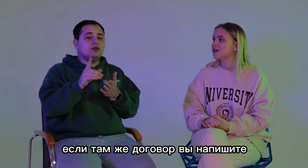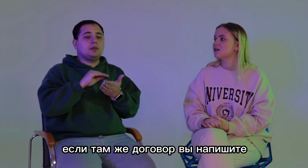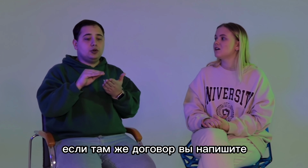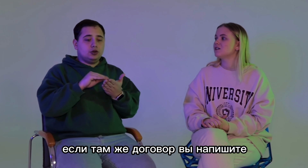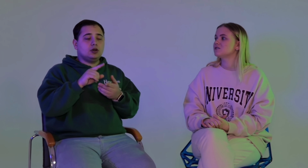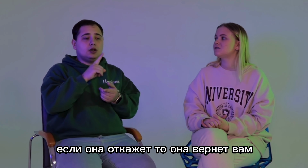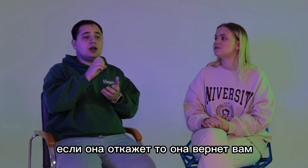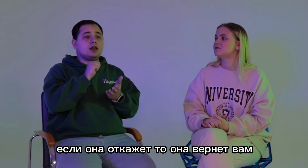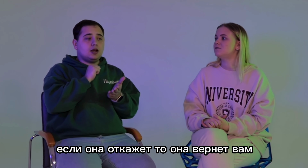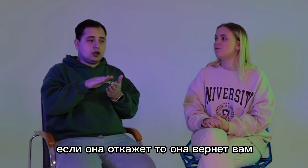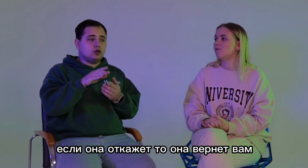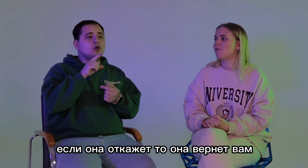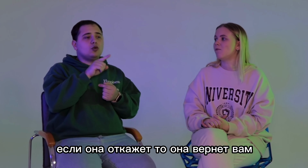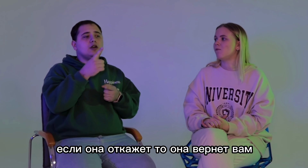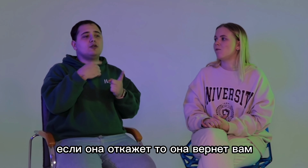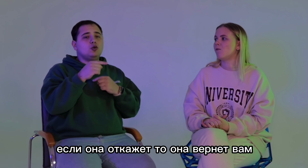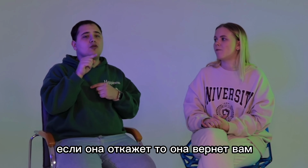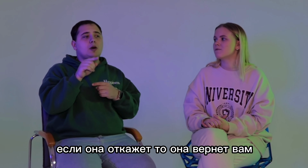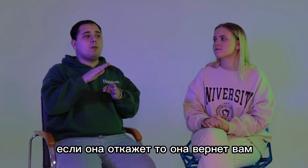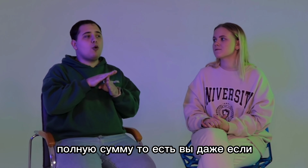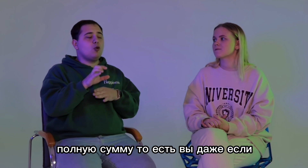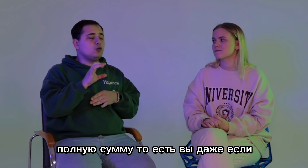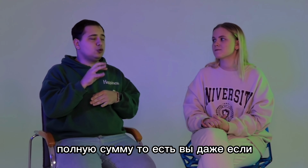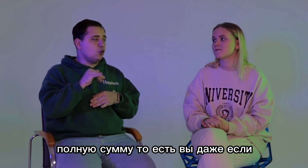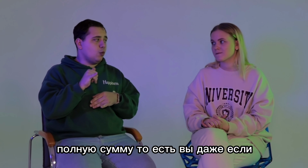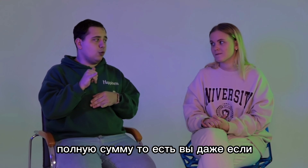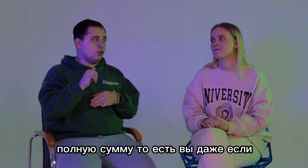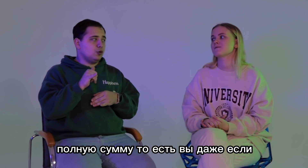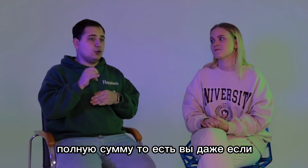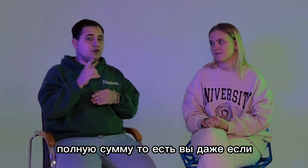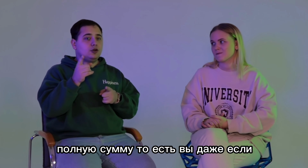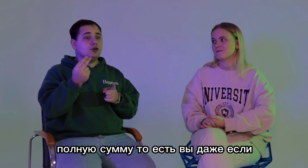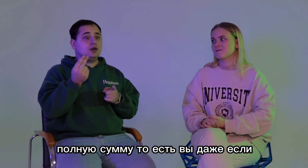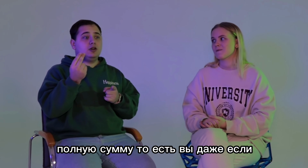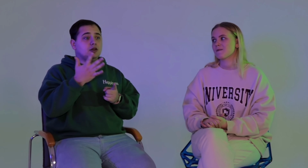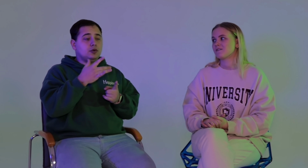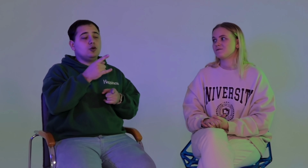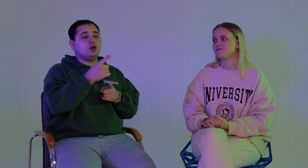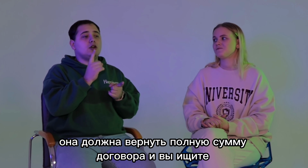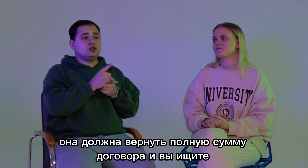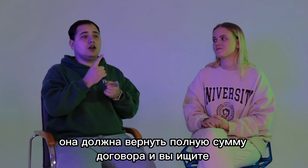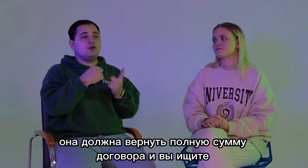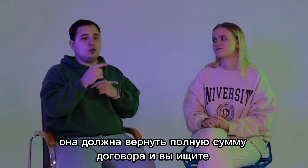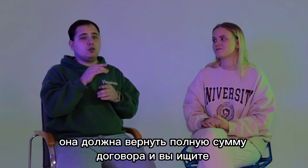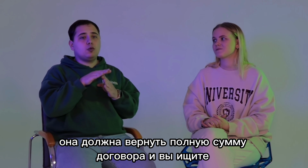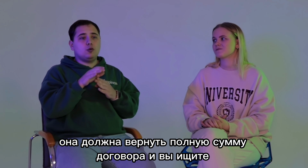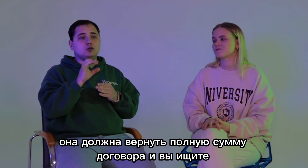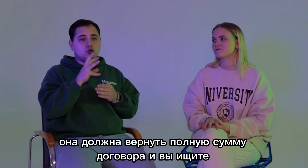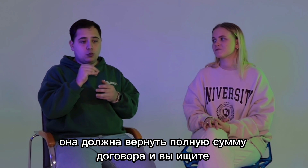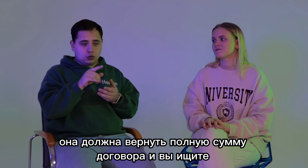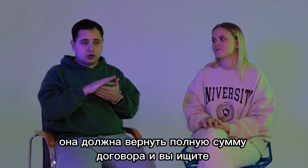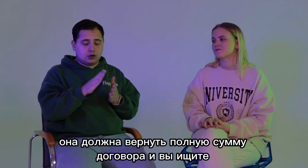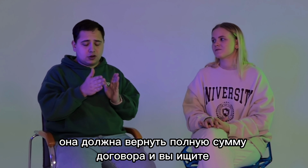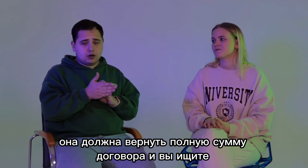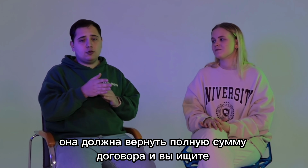вы напишете, если она скажет, то она вернет вам полную сумму. То есть вы даже если она должна вернуть полную сумму договора,